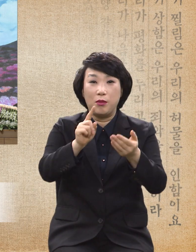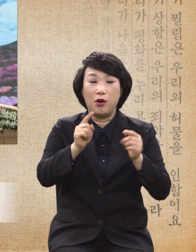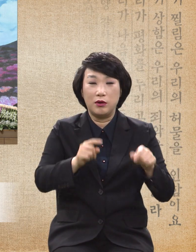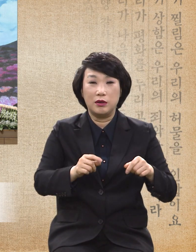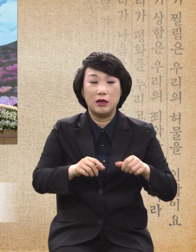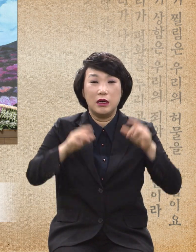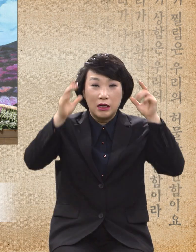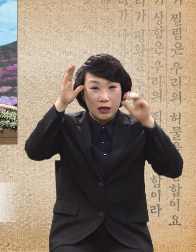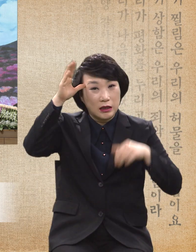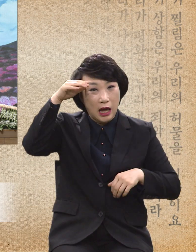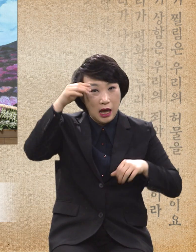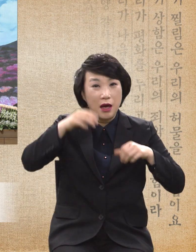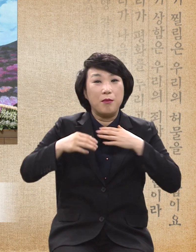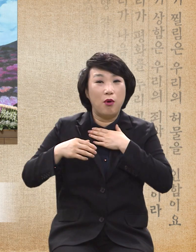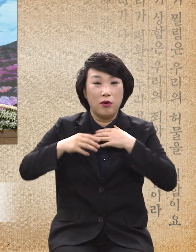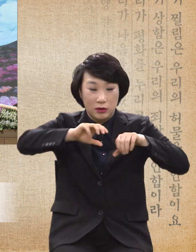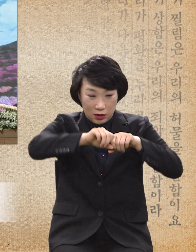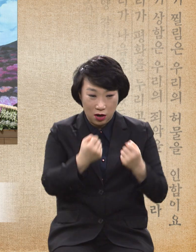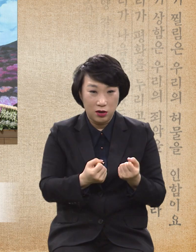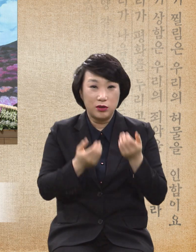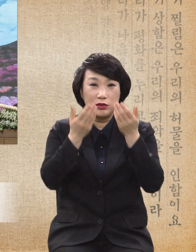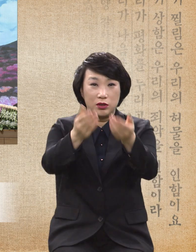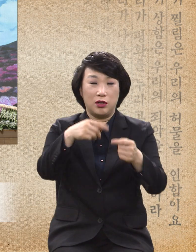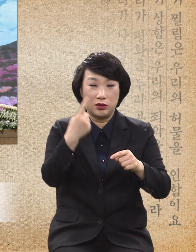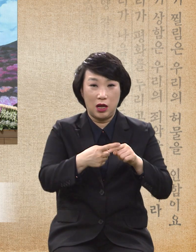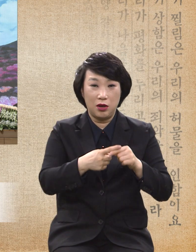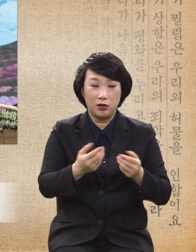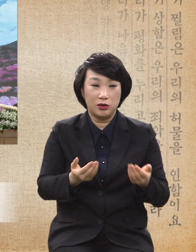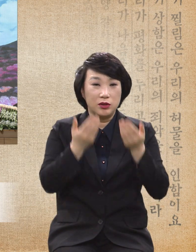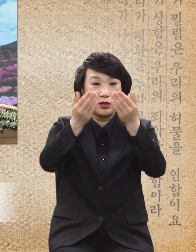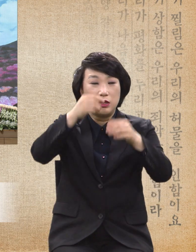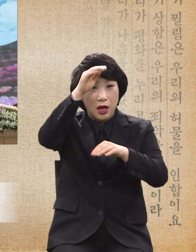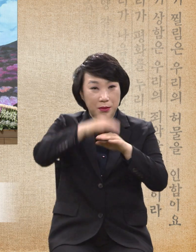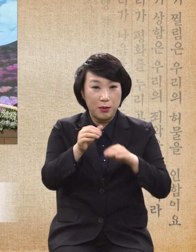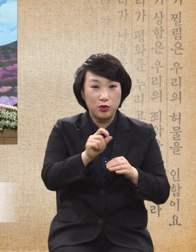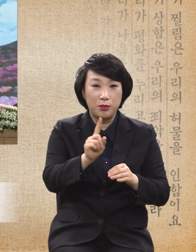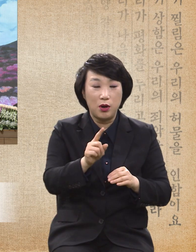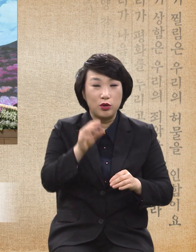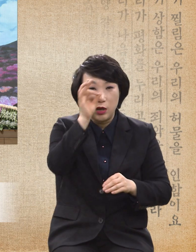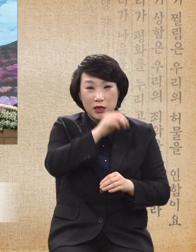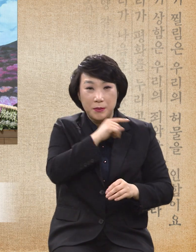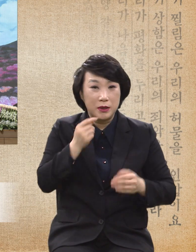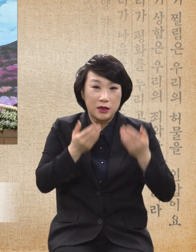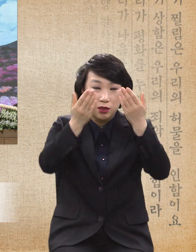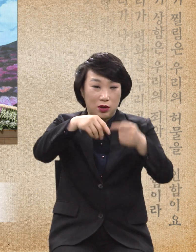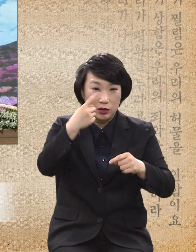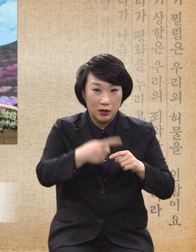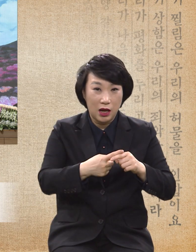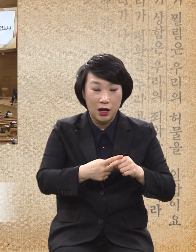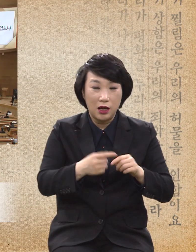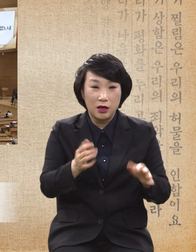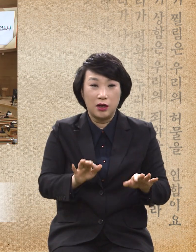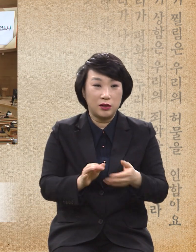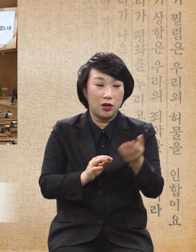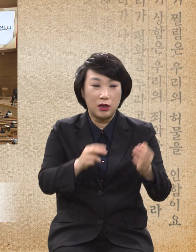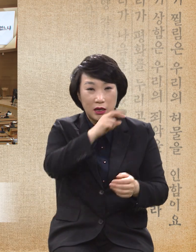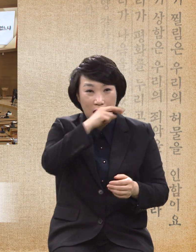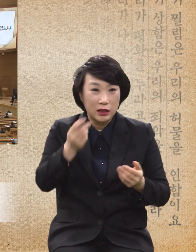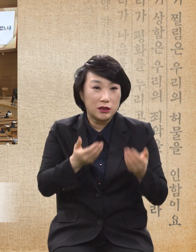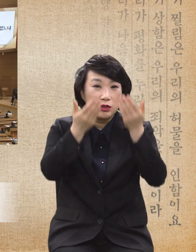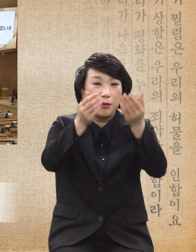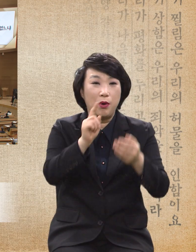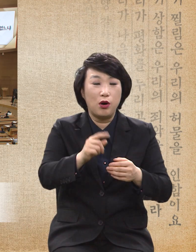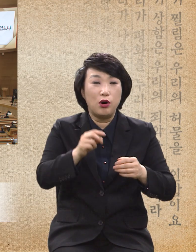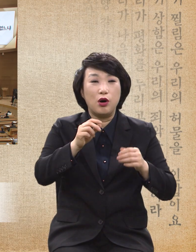것은 개의 목을 꺾음과 다름이 없으며 드리는 예물은 돼지의 피와 다름이 없고 분향하는 것은